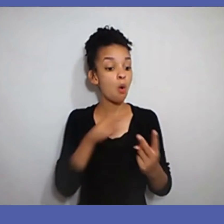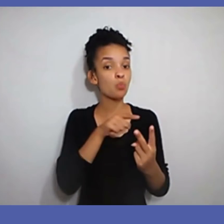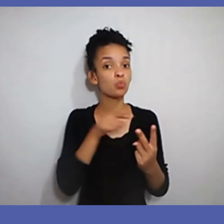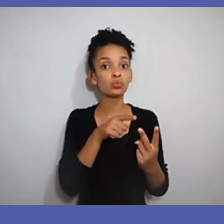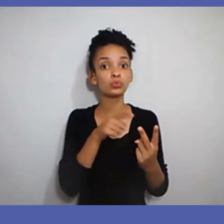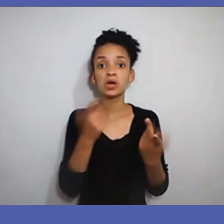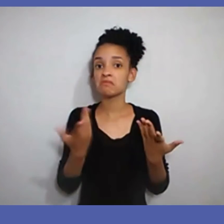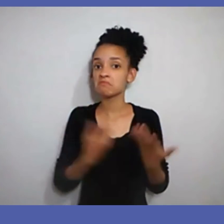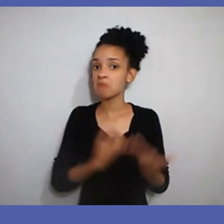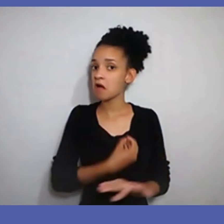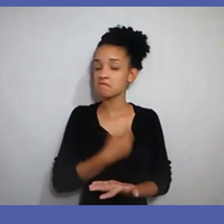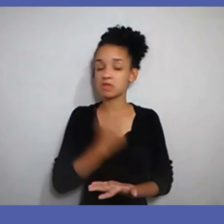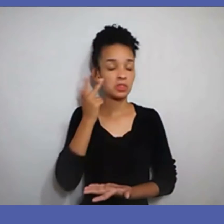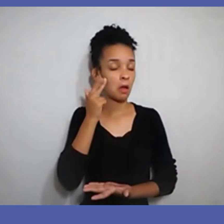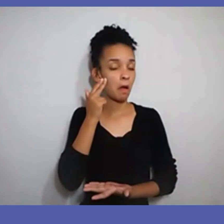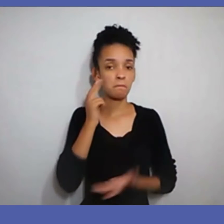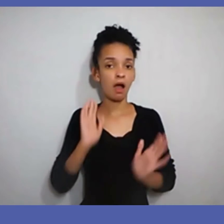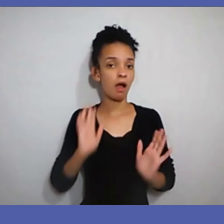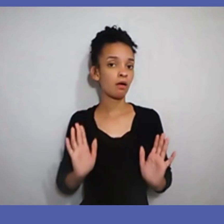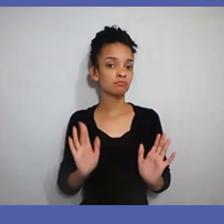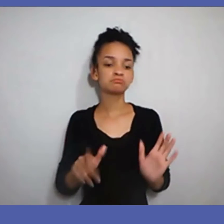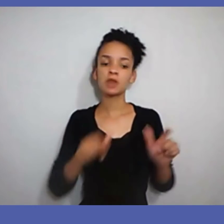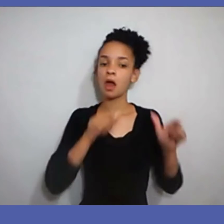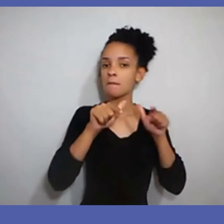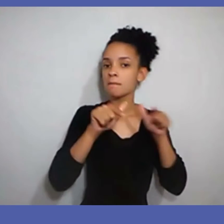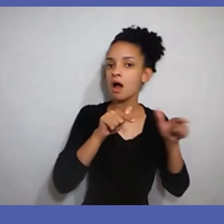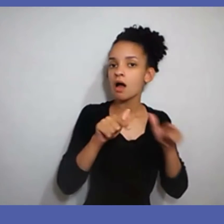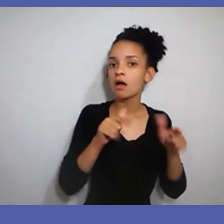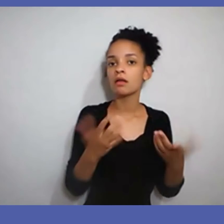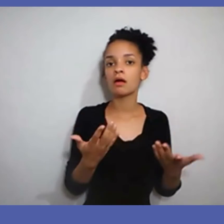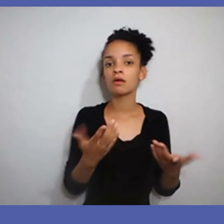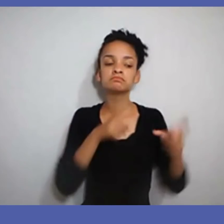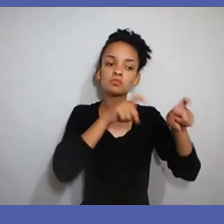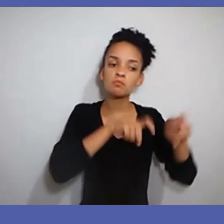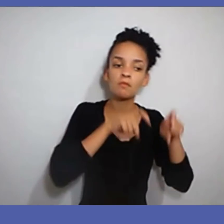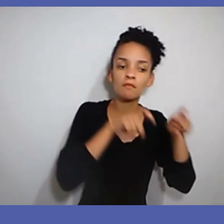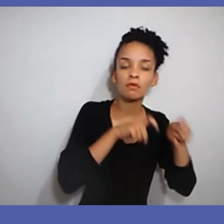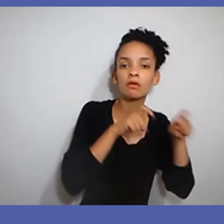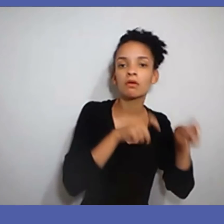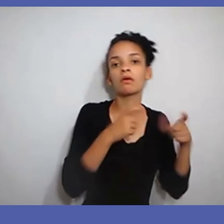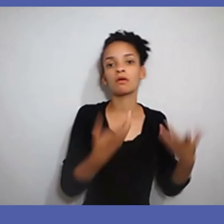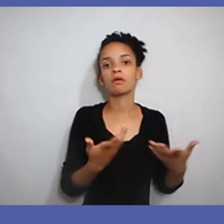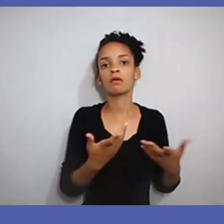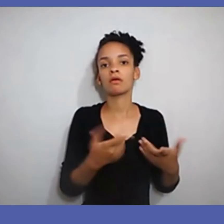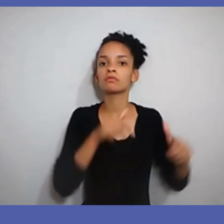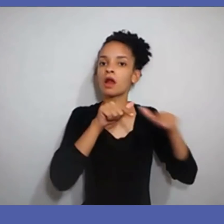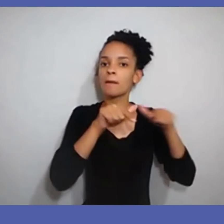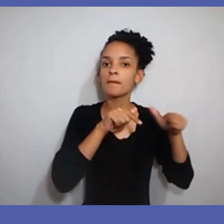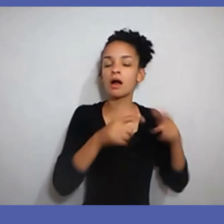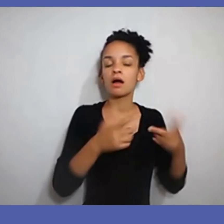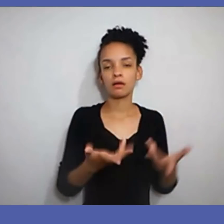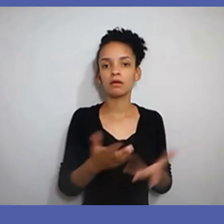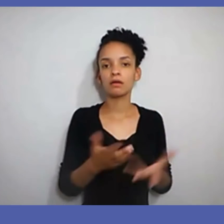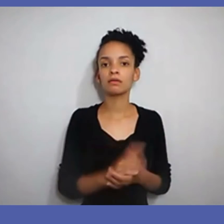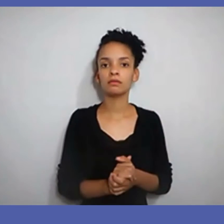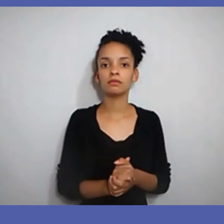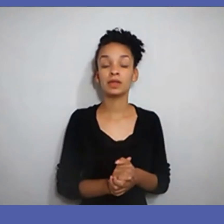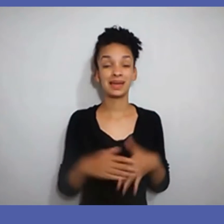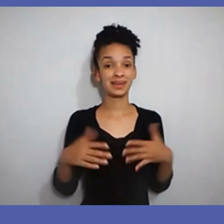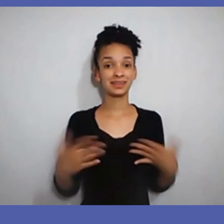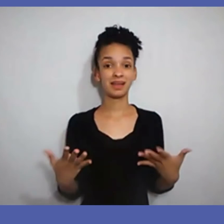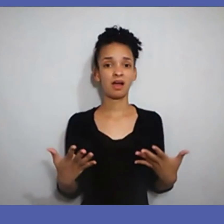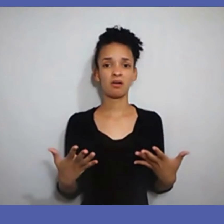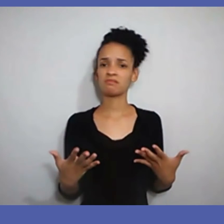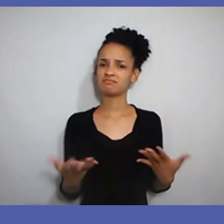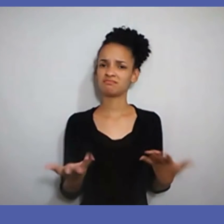ser humano, trabalhando no campo, trabalhando no moinho. Tá bom, irmãos? Então vamos viver a vida normal,